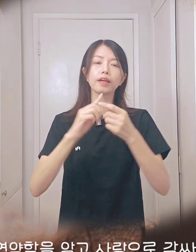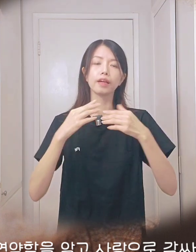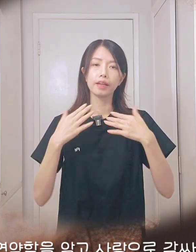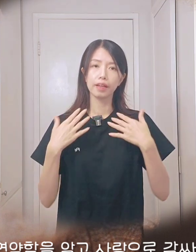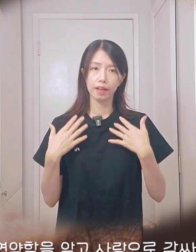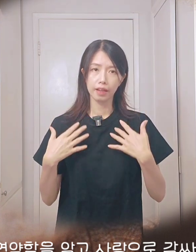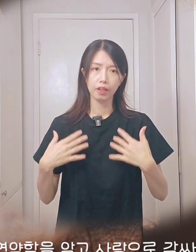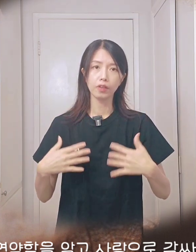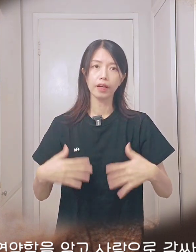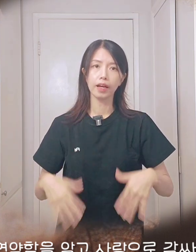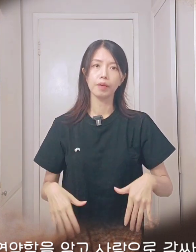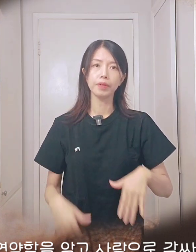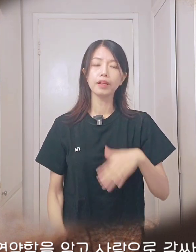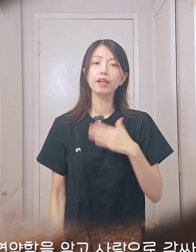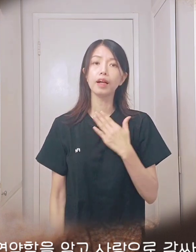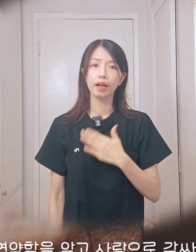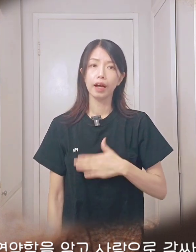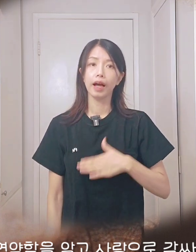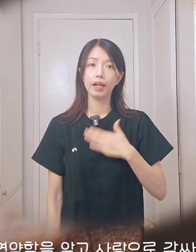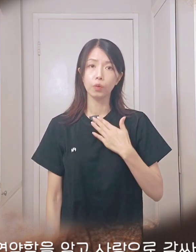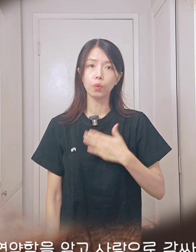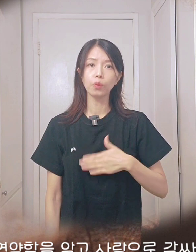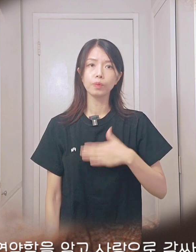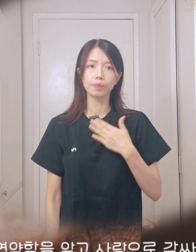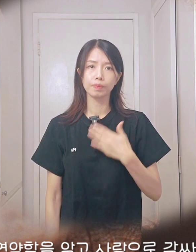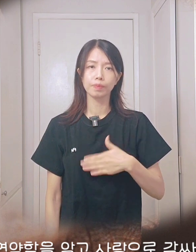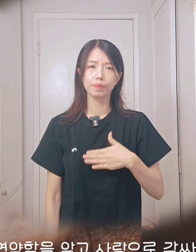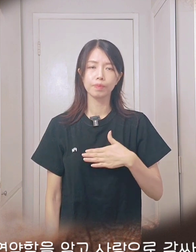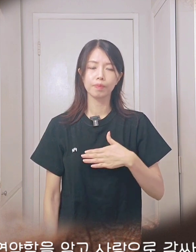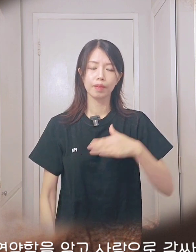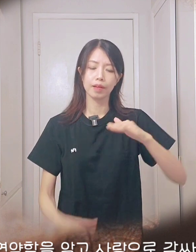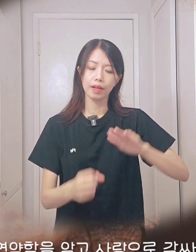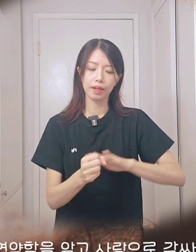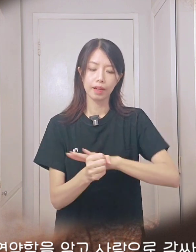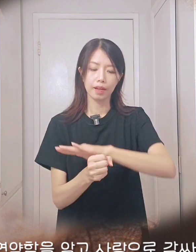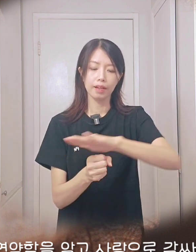서로의 연약함을 알고